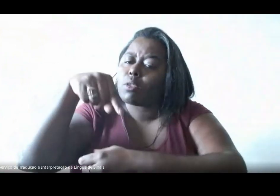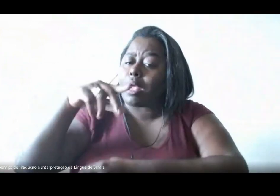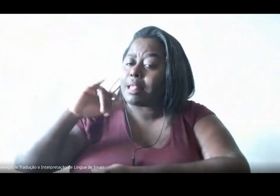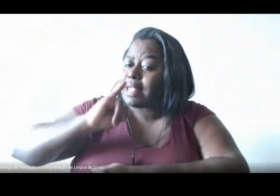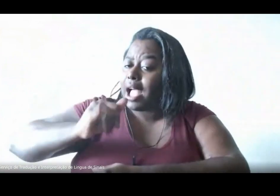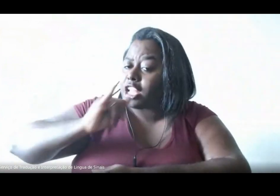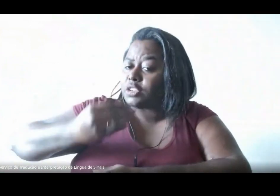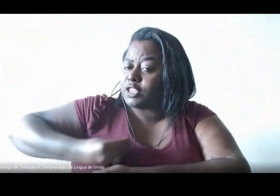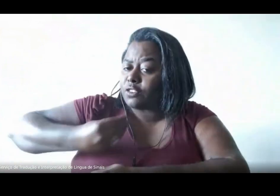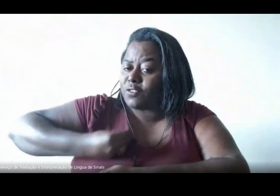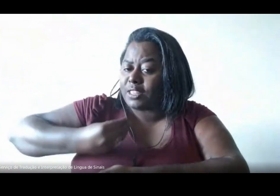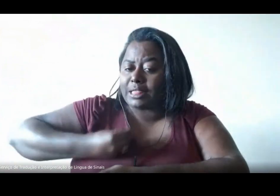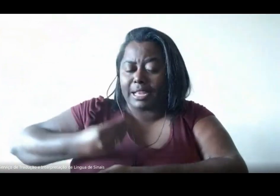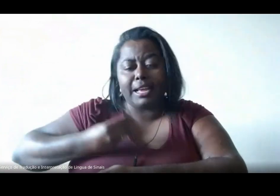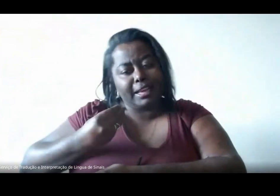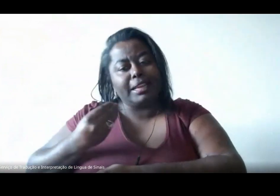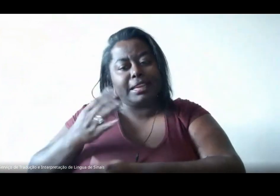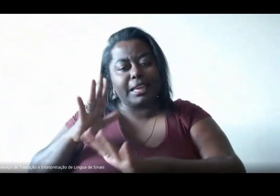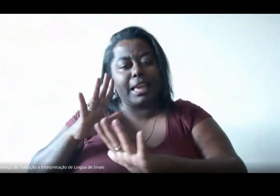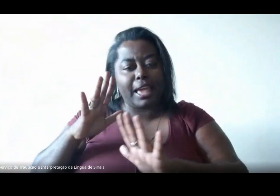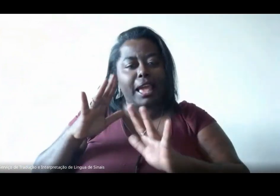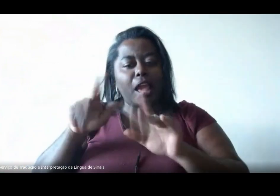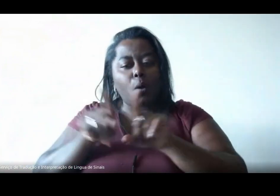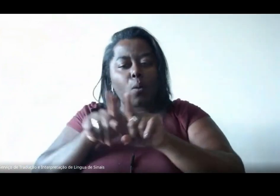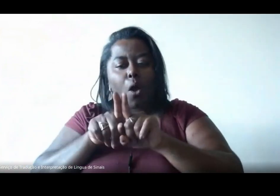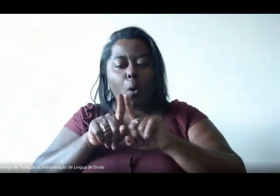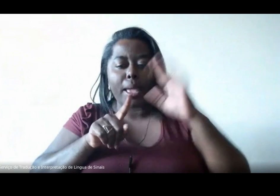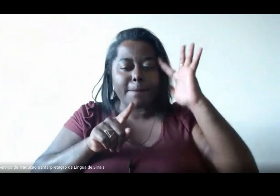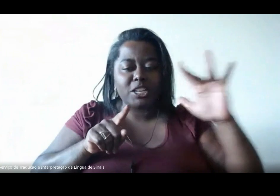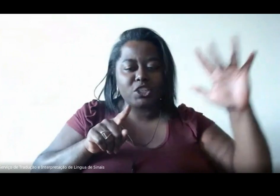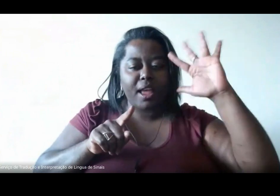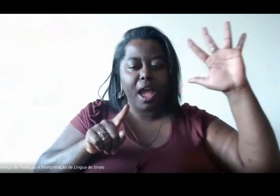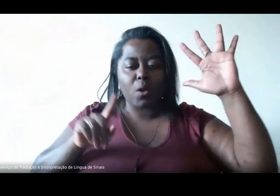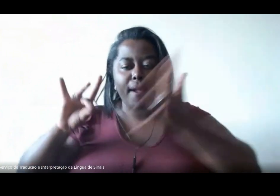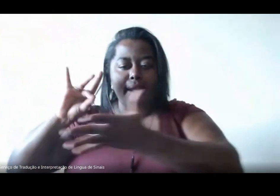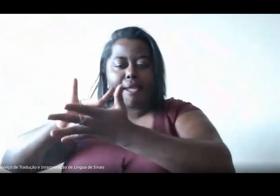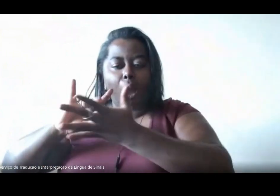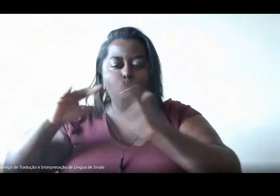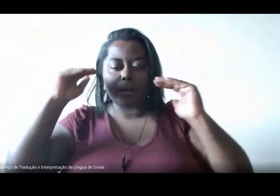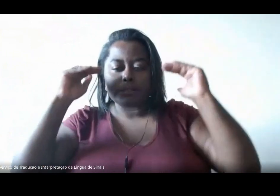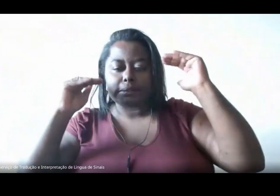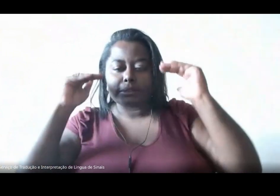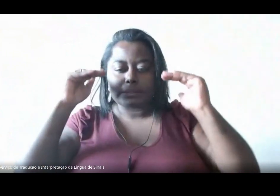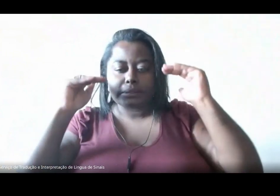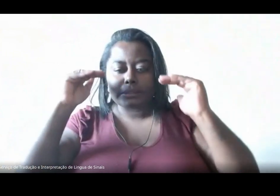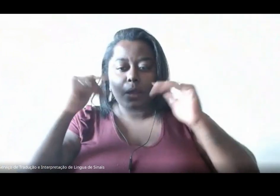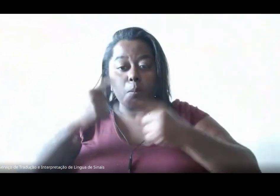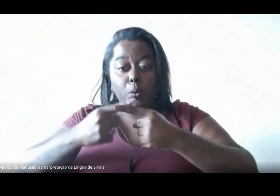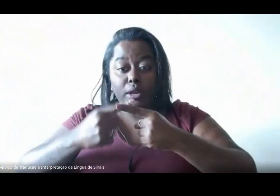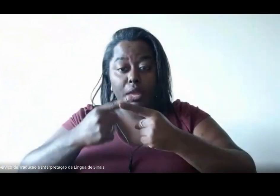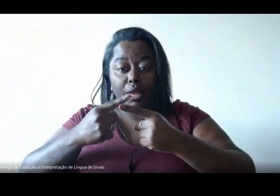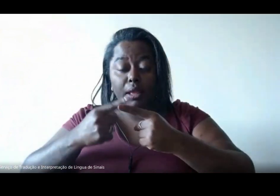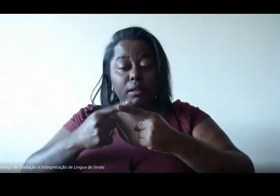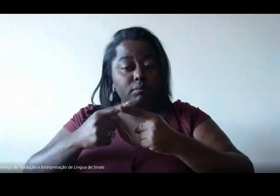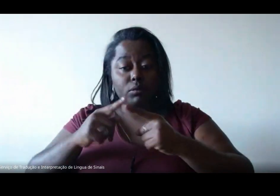vida, que se situa tal qual uma equilibrista entre o imaginário e o real, porque ela exige